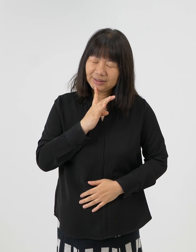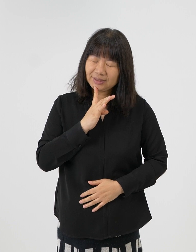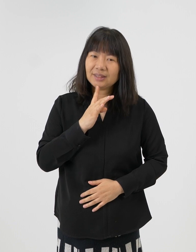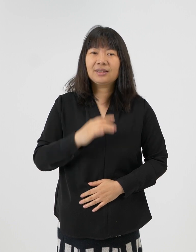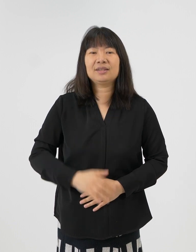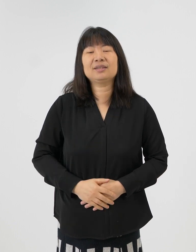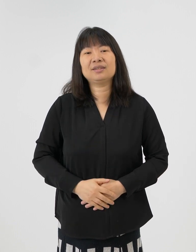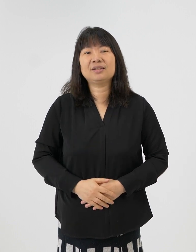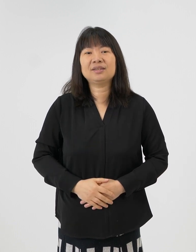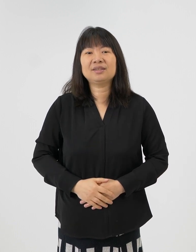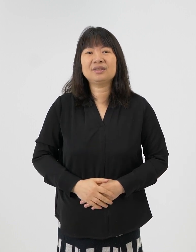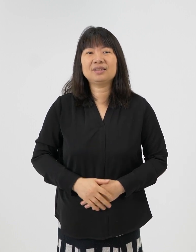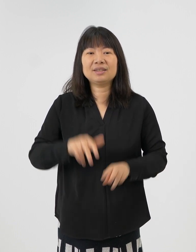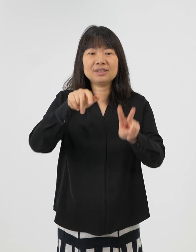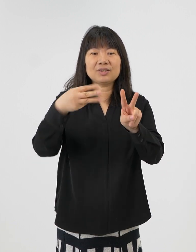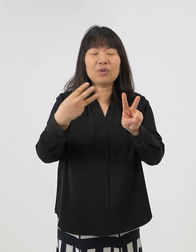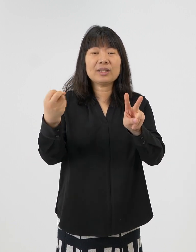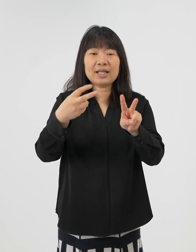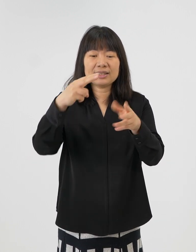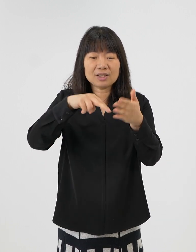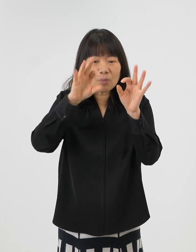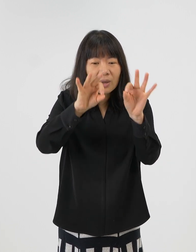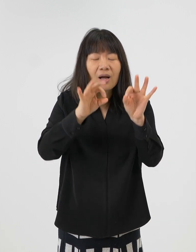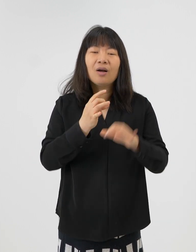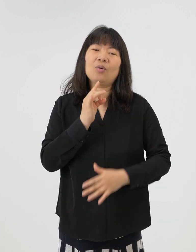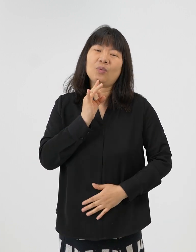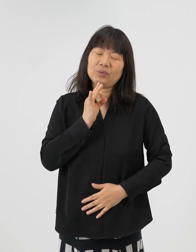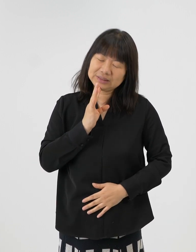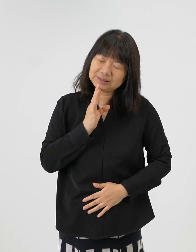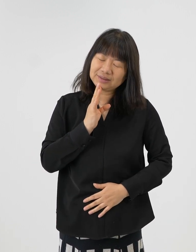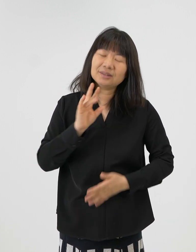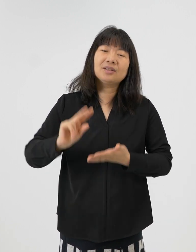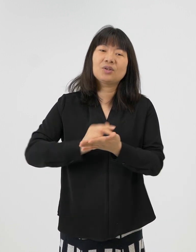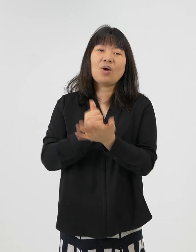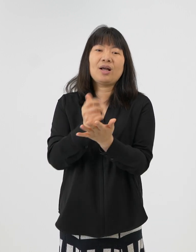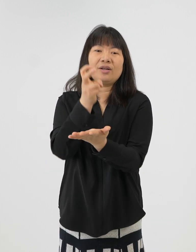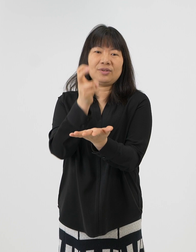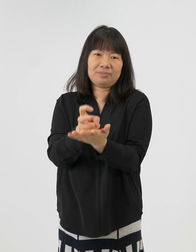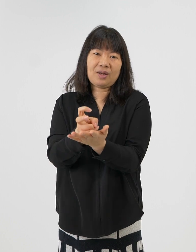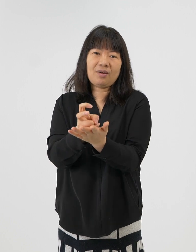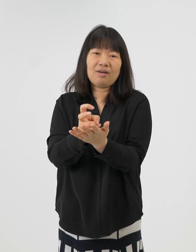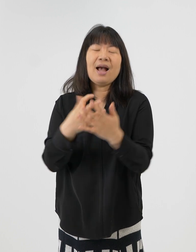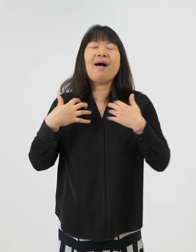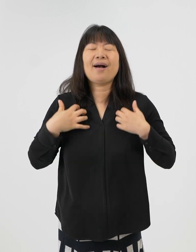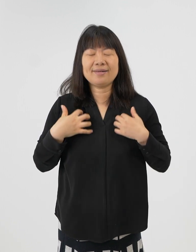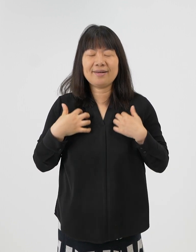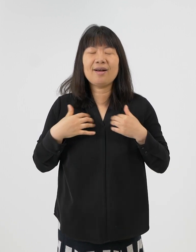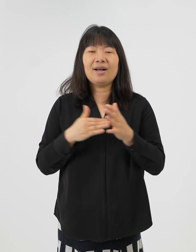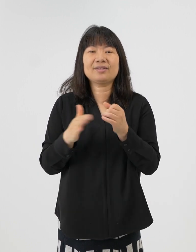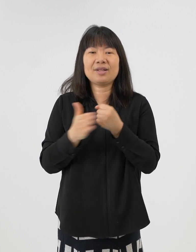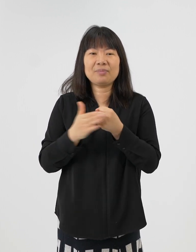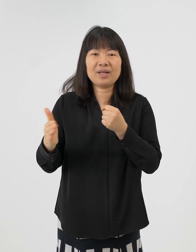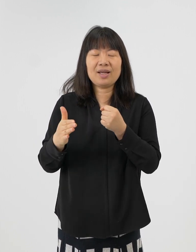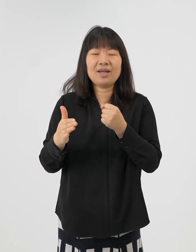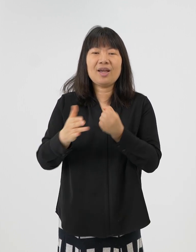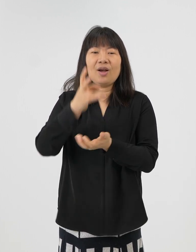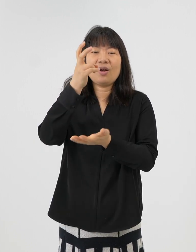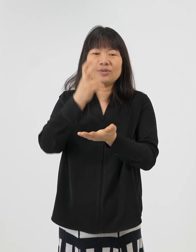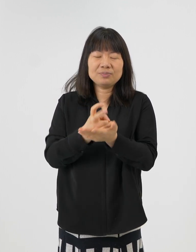몇 절에 시작이 되죠? 2절을 다시 한번 볼까요? 오직 여호와의 율법을 즐거워하여 그의